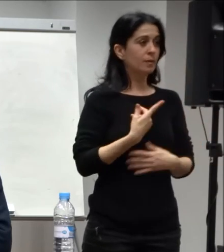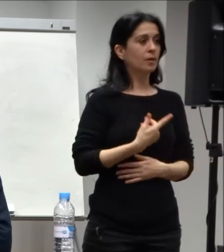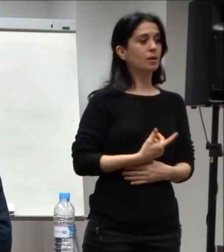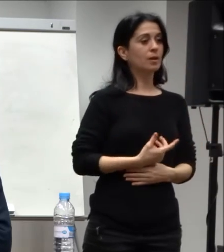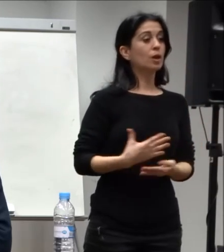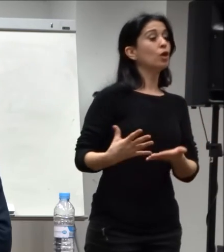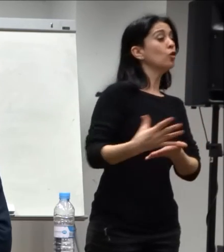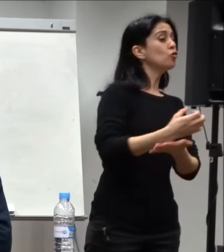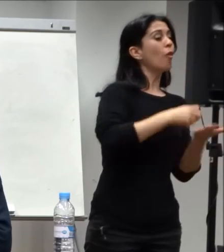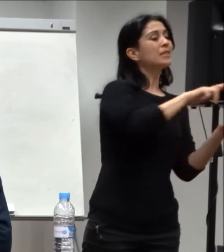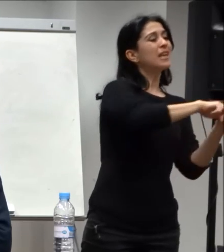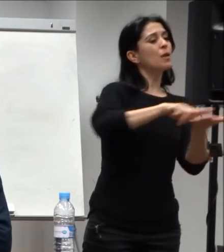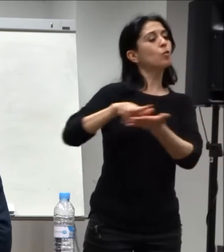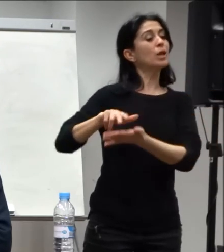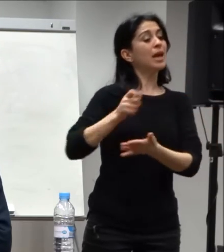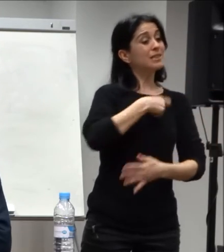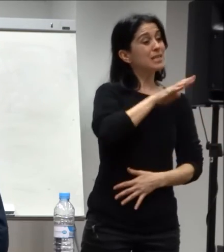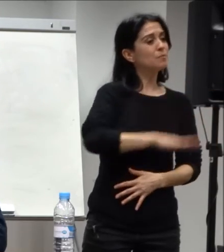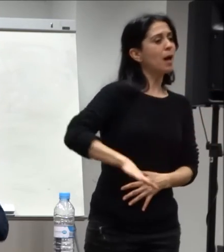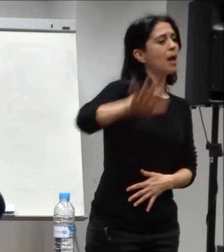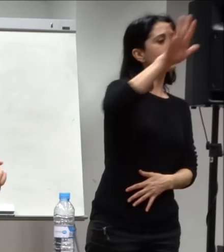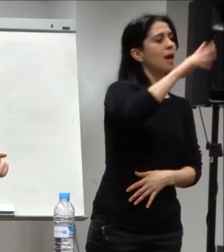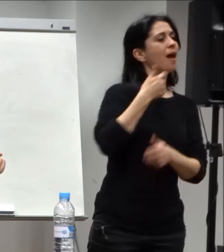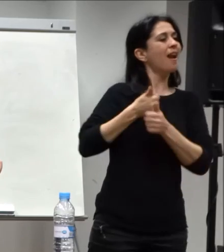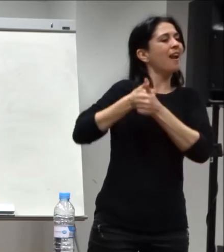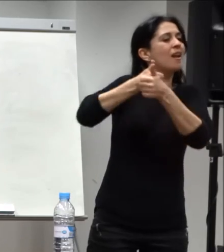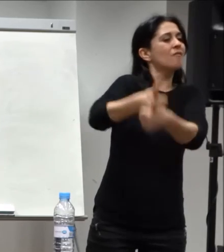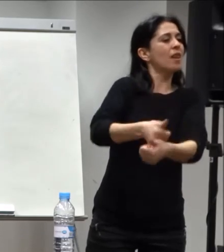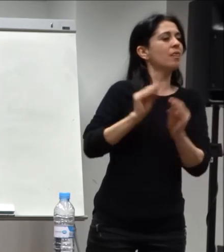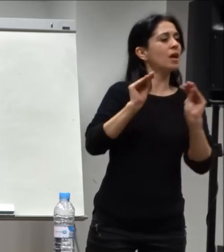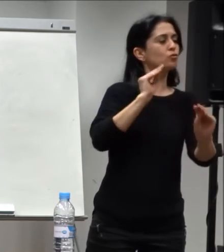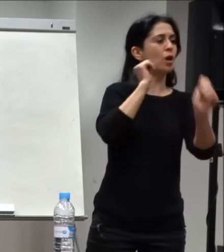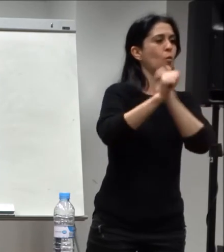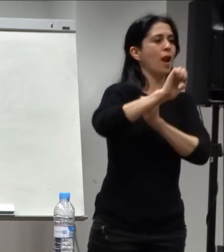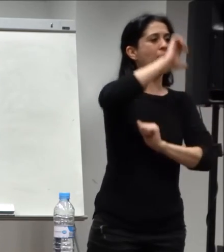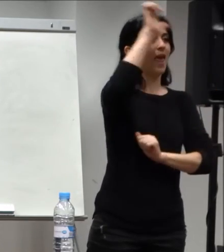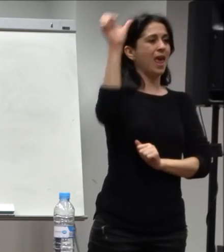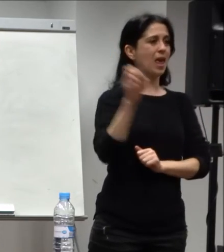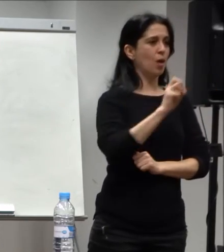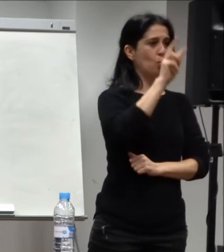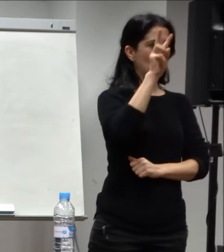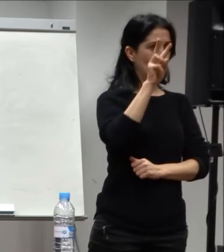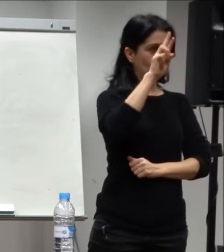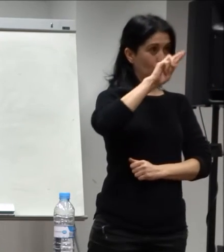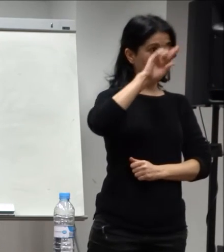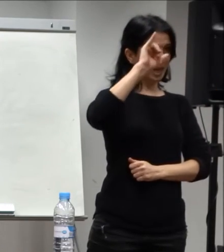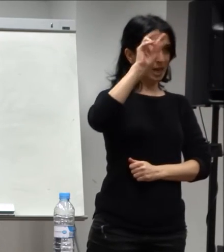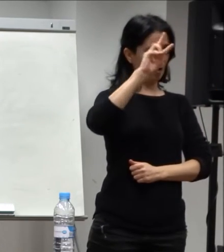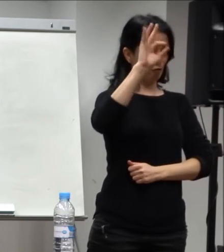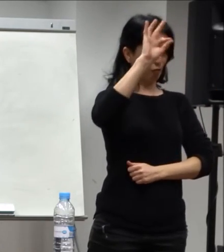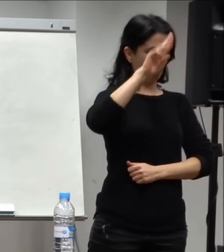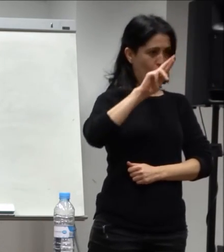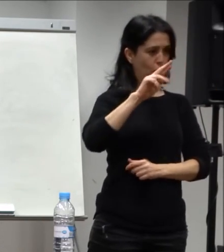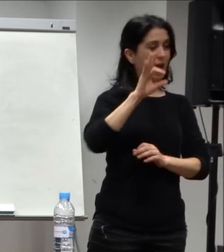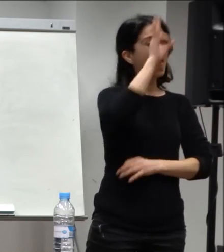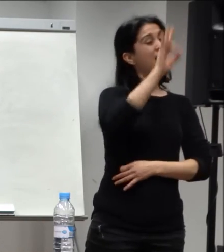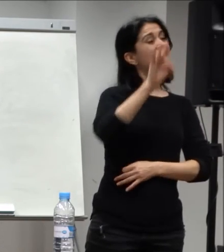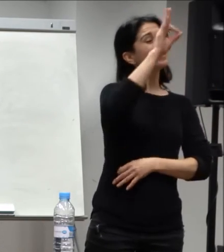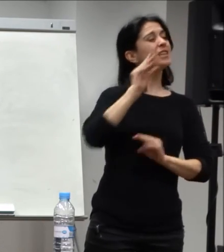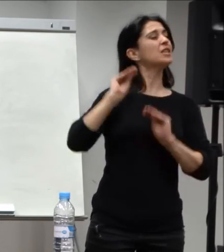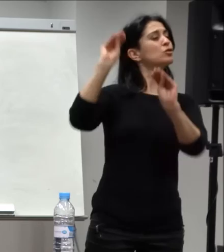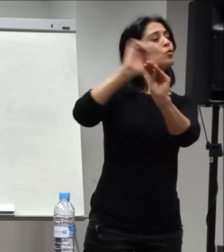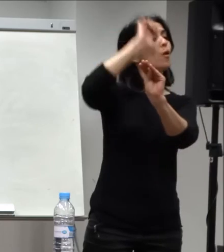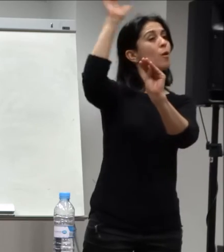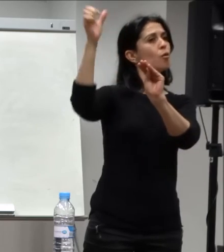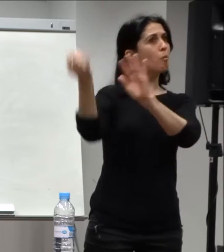tienen como índice de referencia el Euribor. Es una tasa de interés que establece Europa y que fluctúa. Entonces, están en un momento